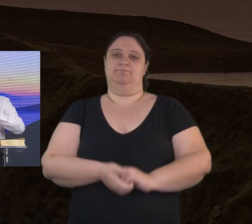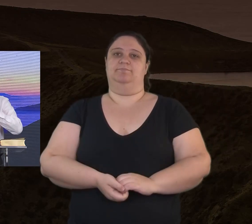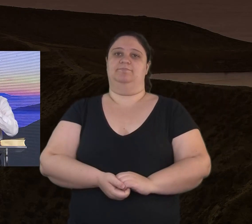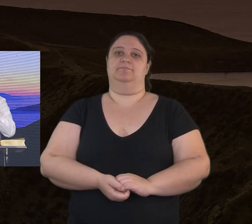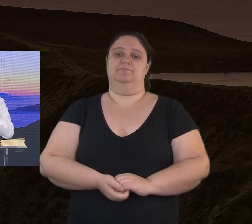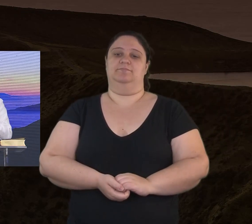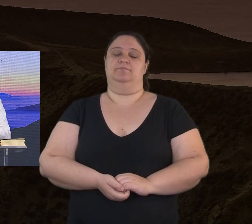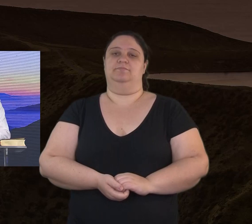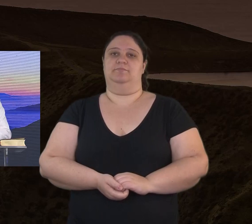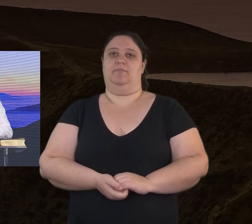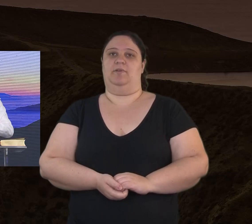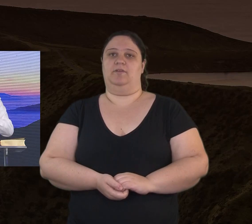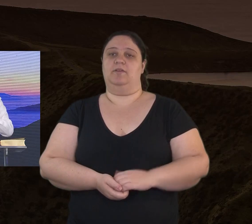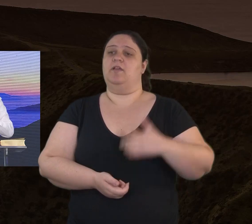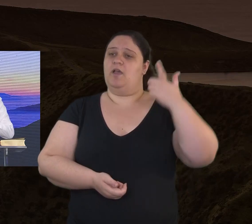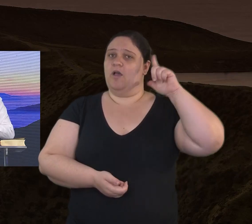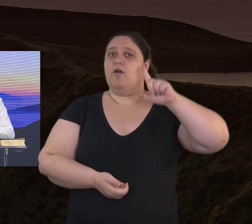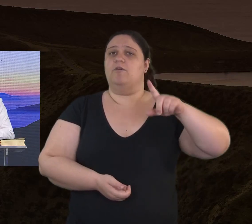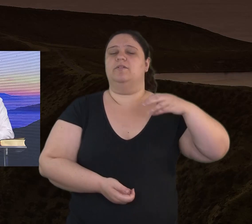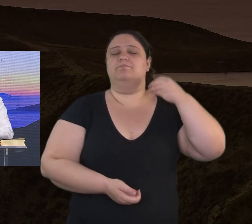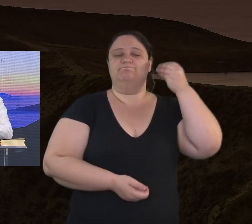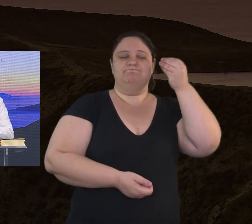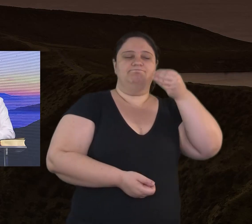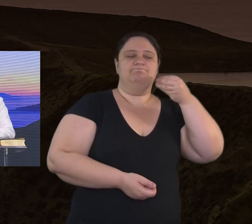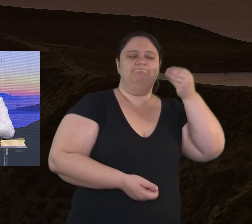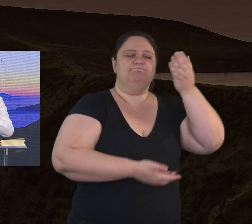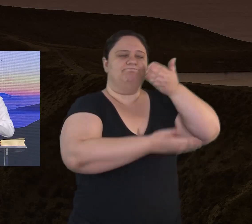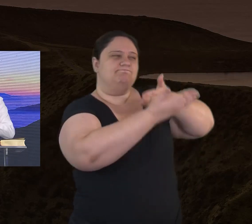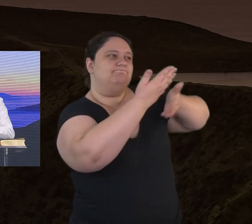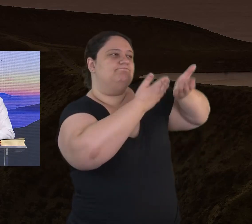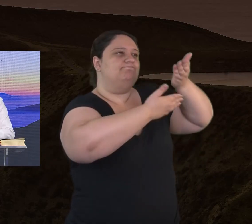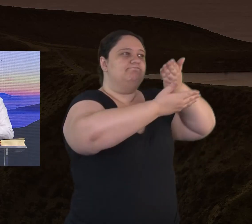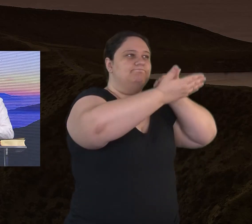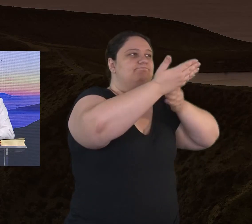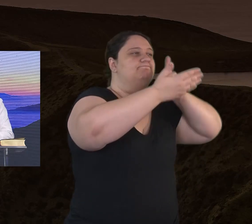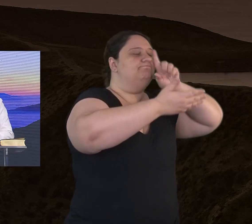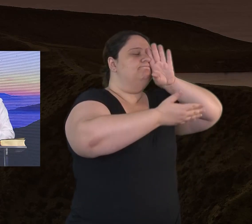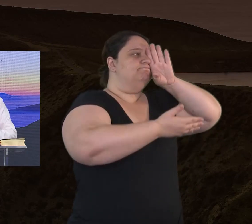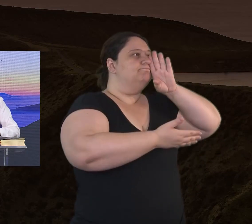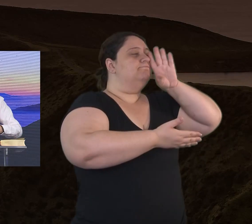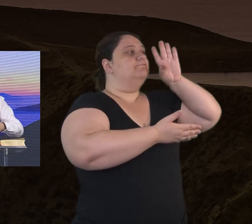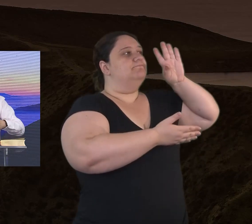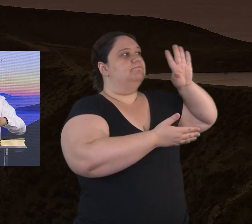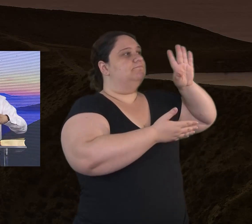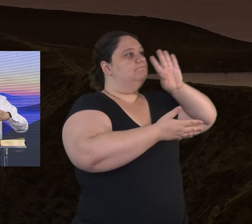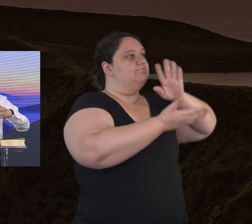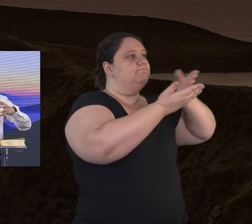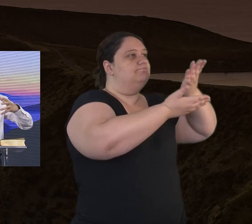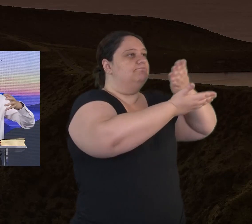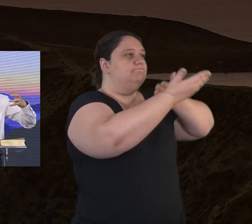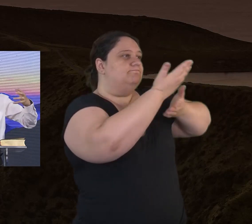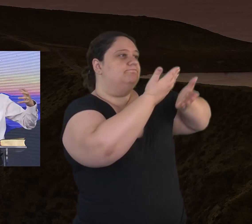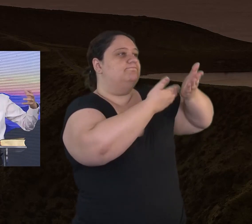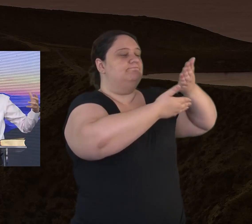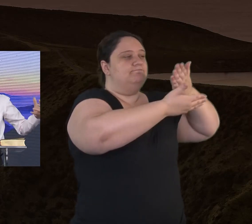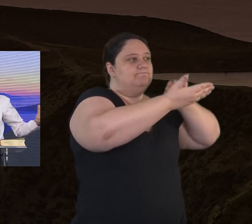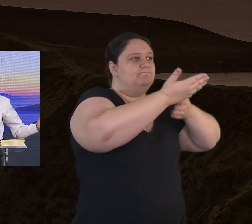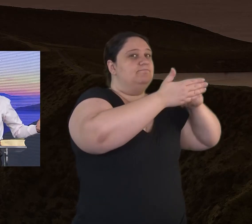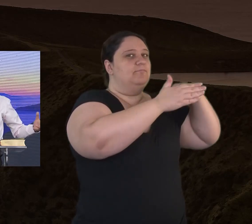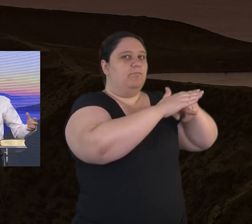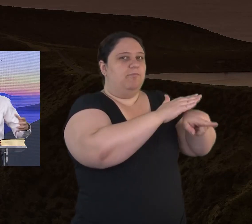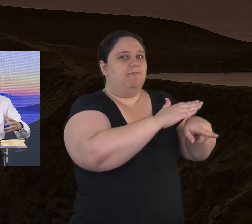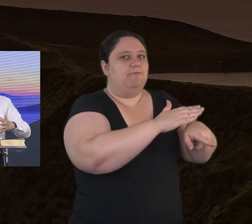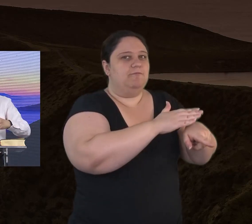tem como desfrutar das suas riquezas diariamente, até sermos